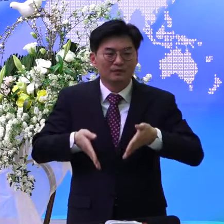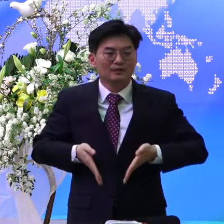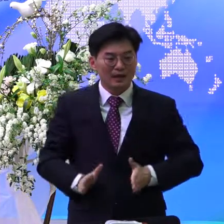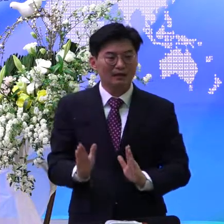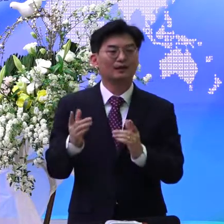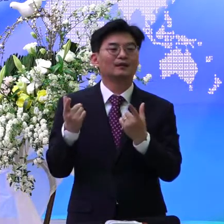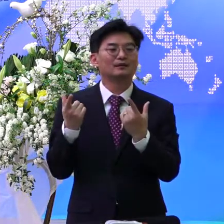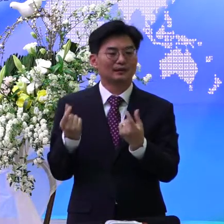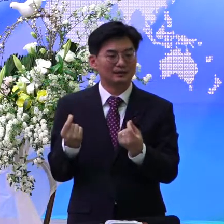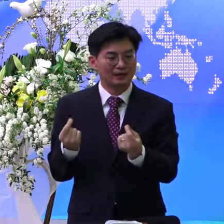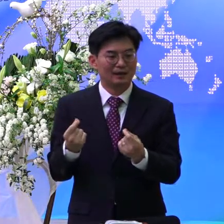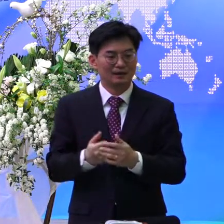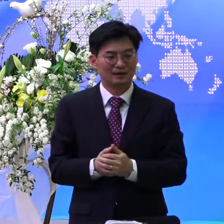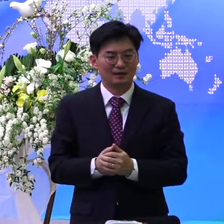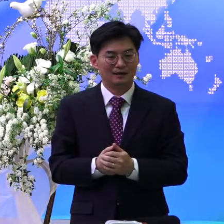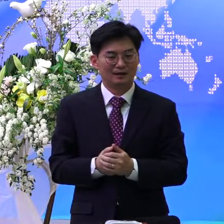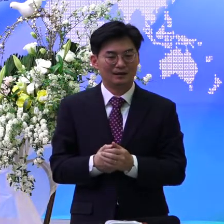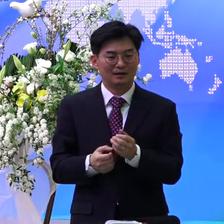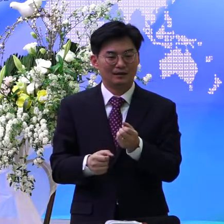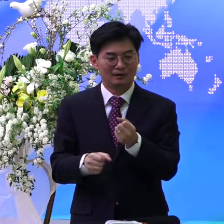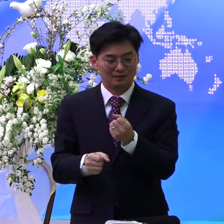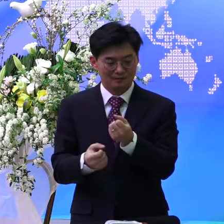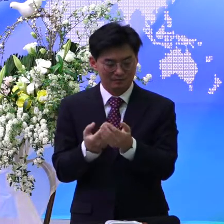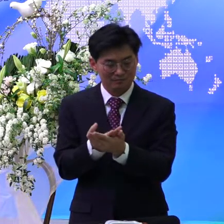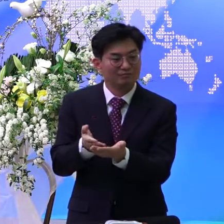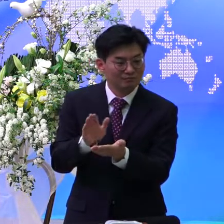때의 모습으로 회복되는 것입니다.